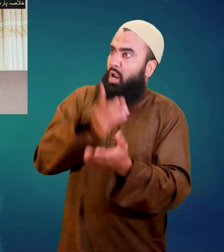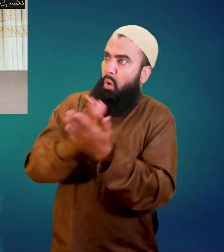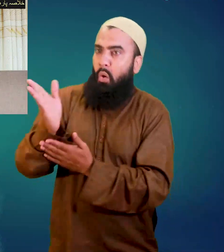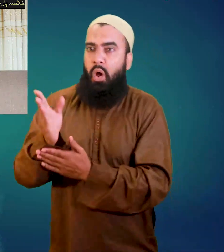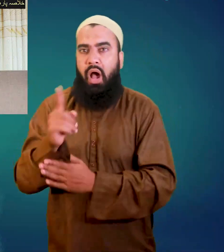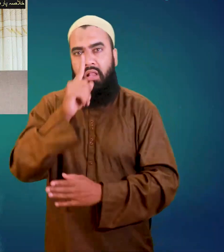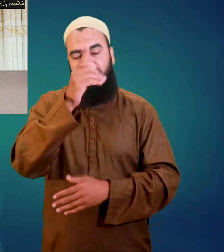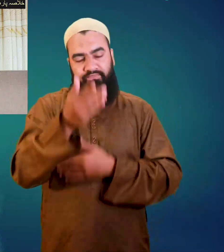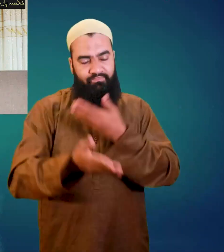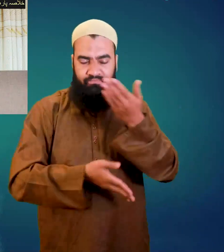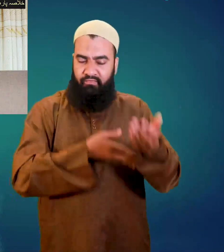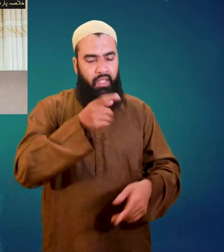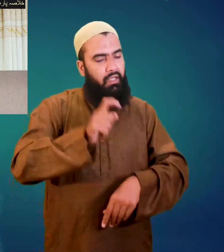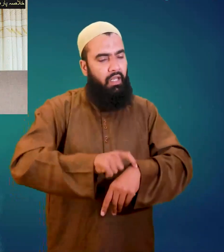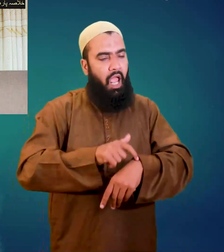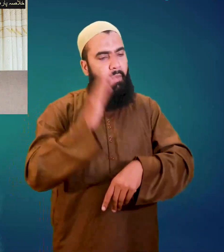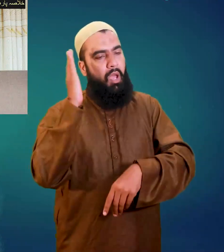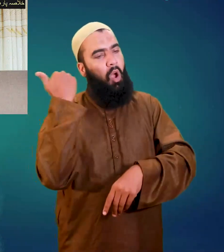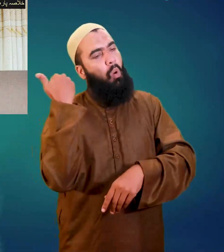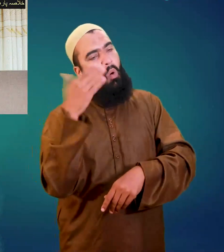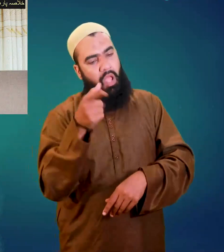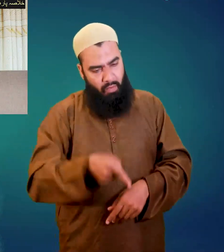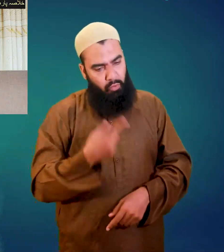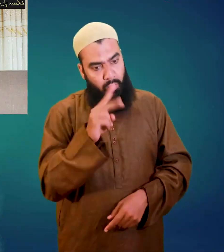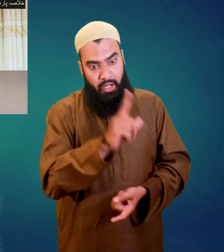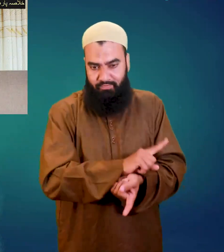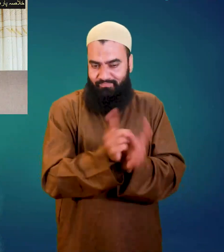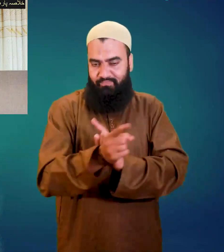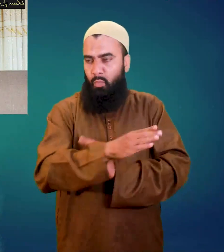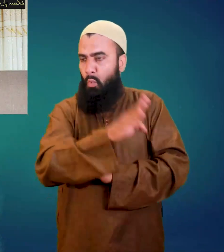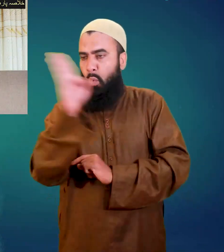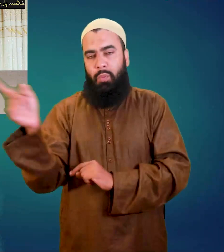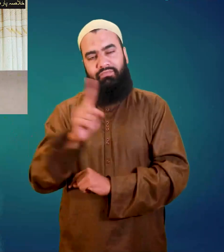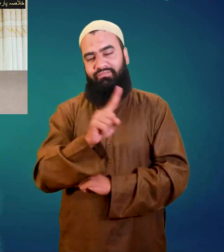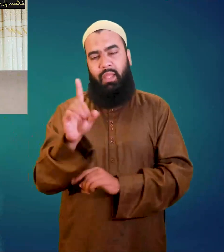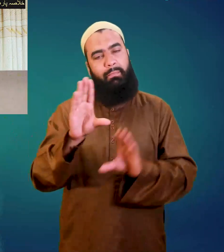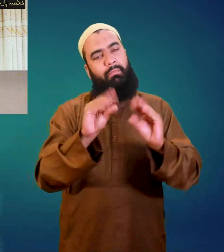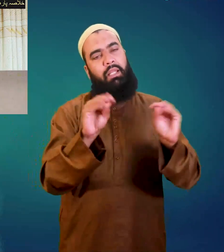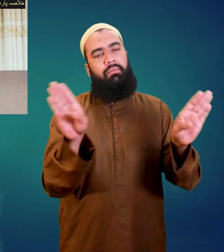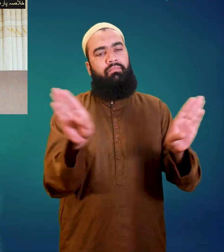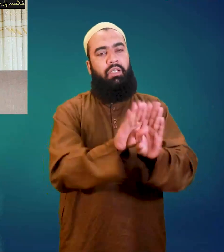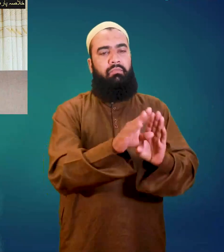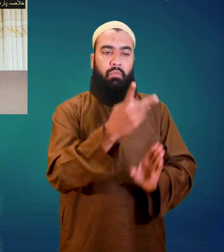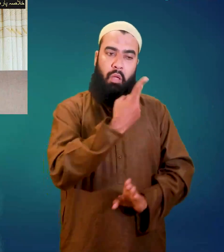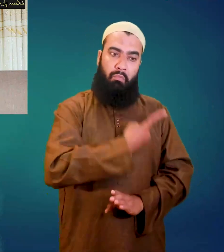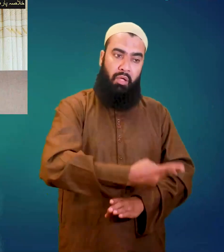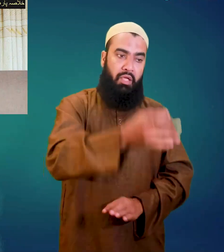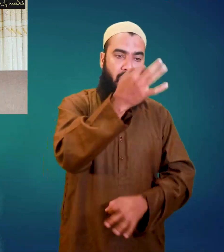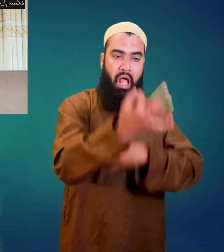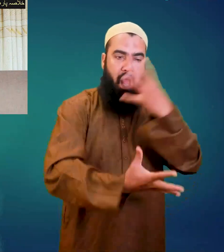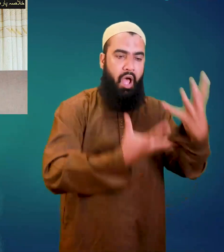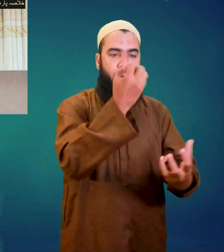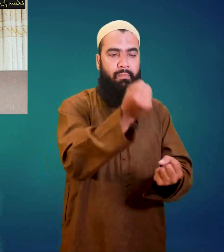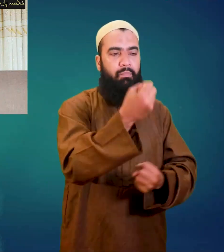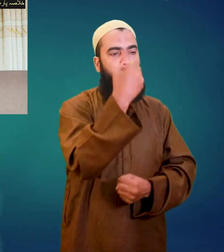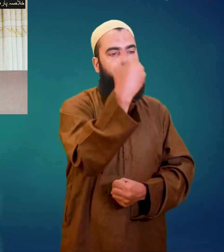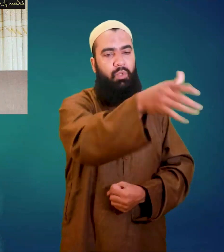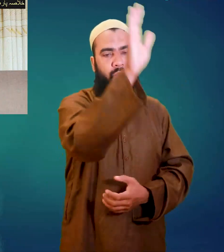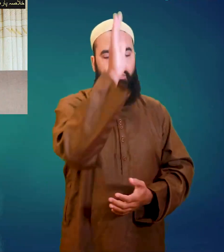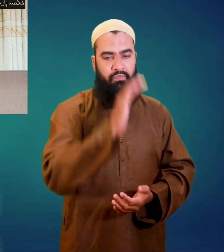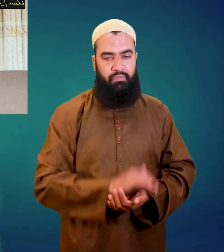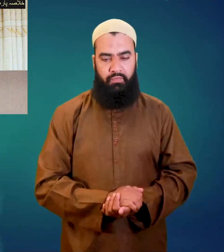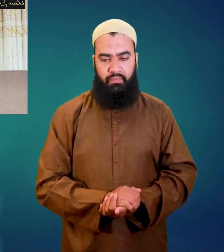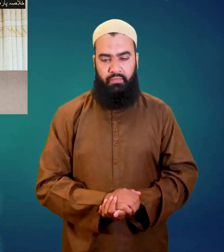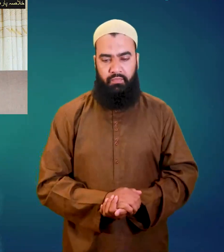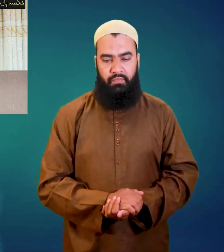آیت نمبر 115، افحسبتم انما خلقناکم عبثا۔ کیا تم نے یہ گمان کر لیا کہ